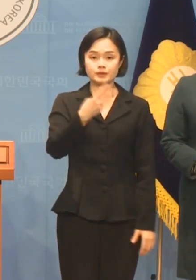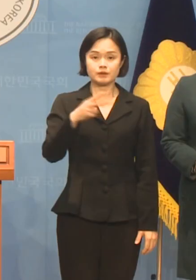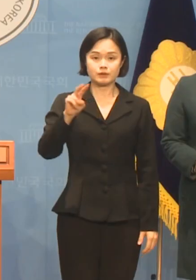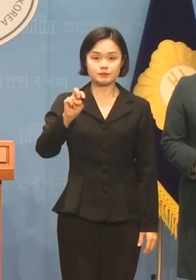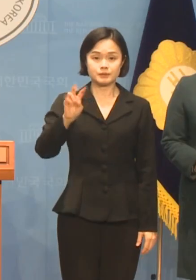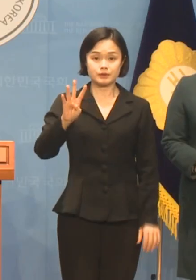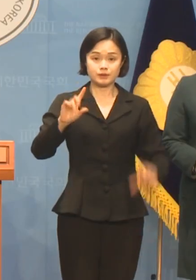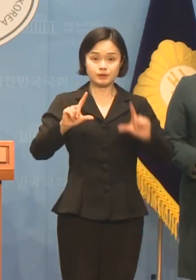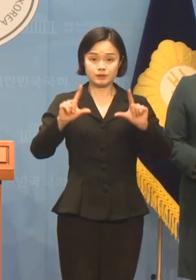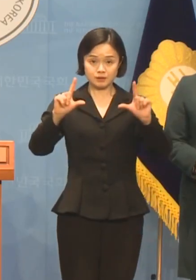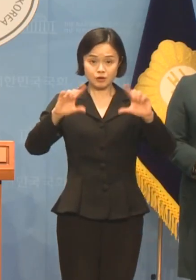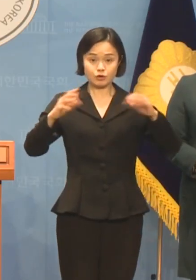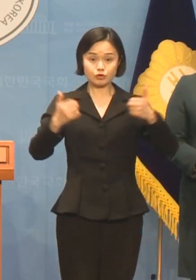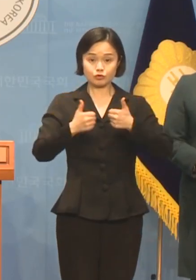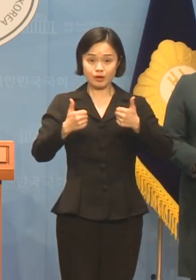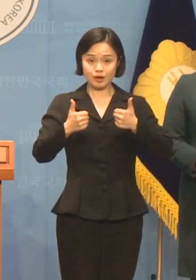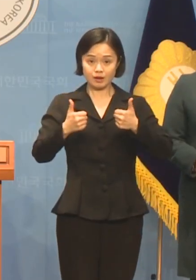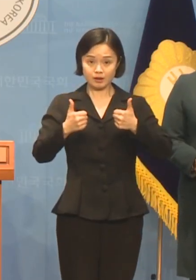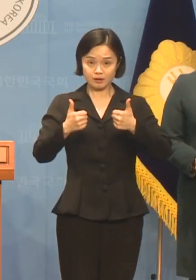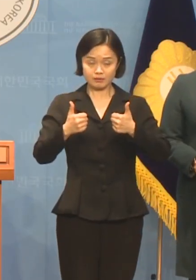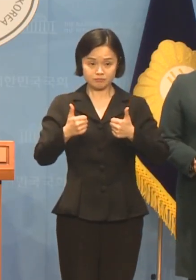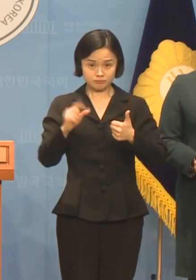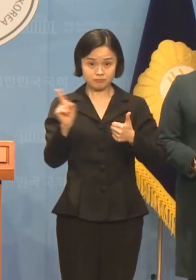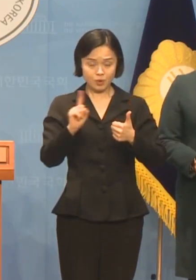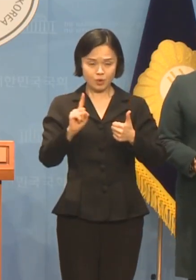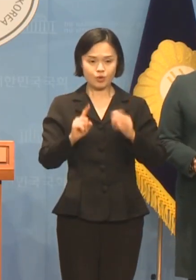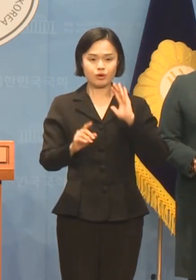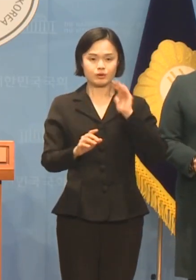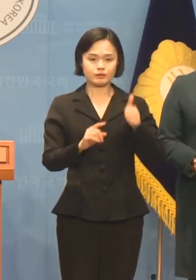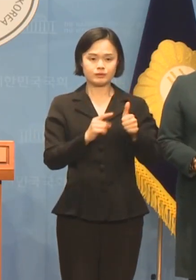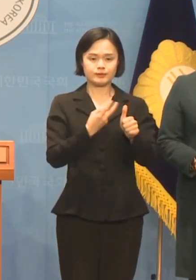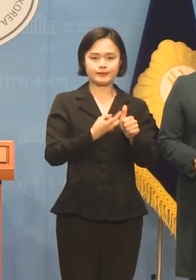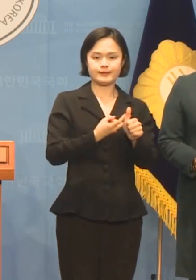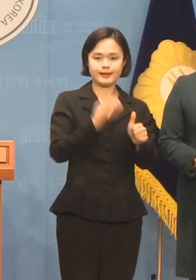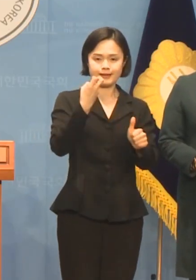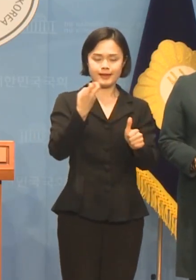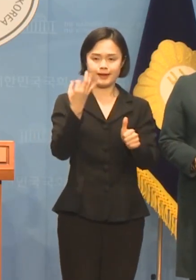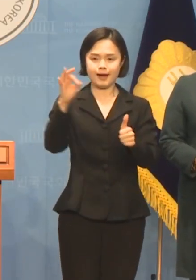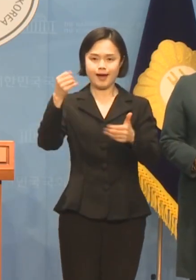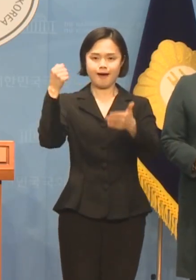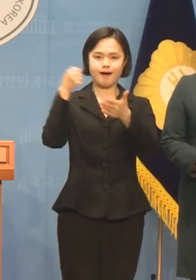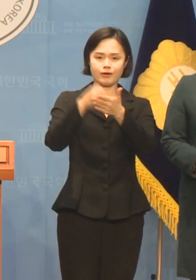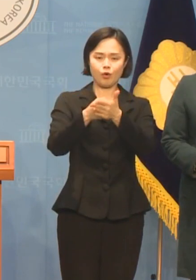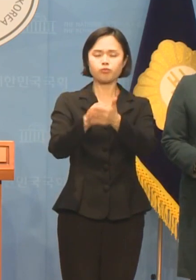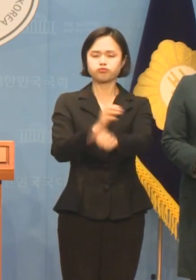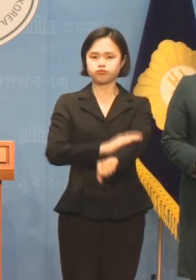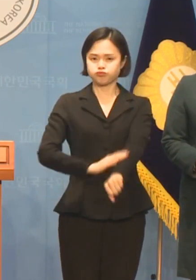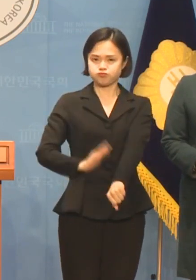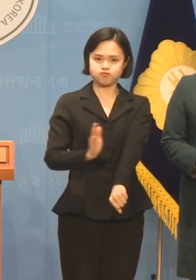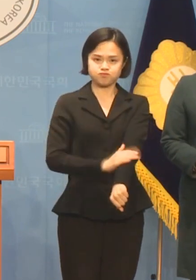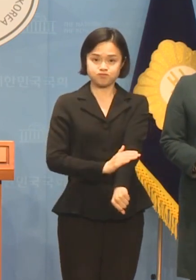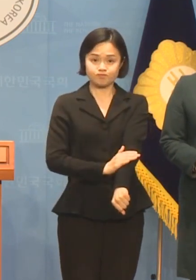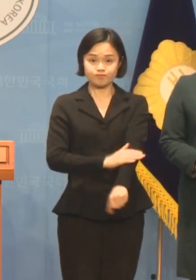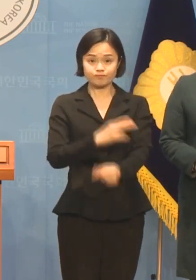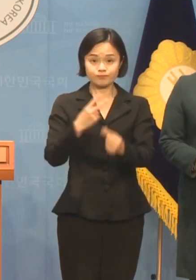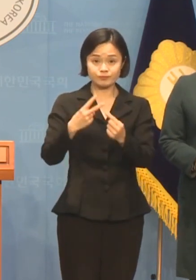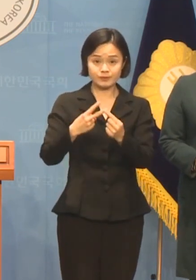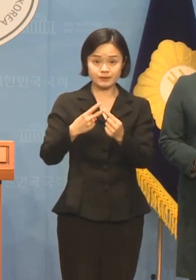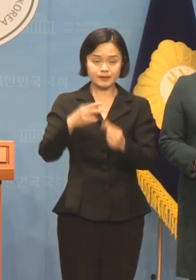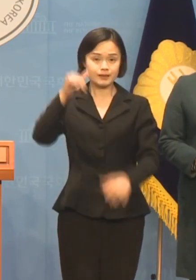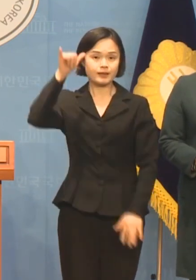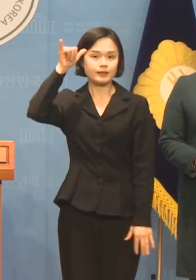큰 성과는 탄핵 가결이라 할 수 있습니다. 두 번째로 큰 성과인 인공지능 기본법을 토대로